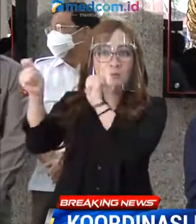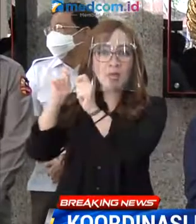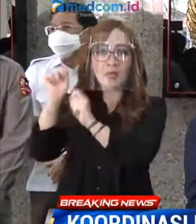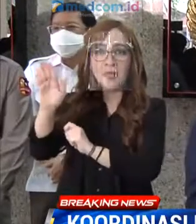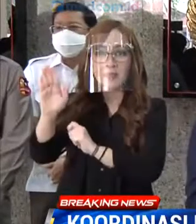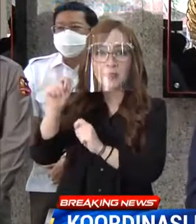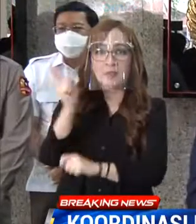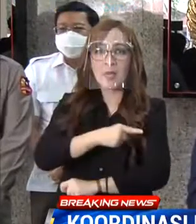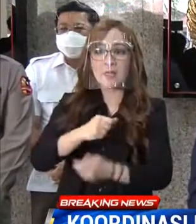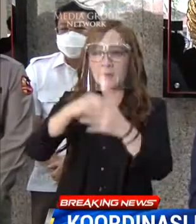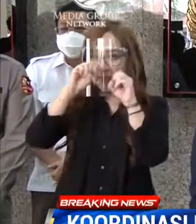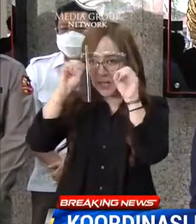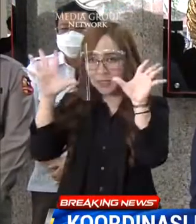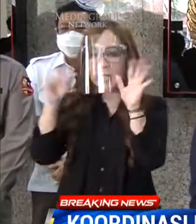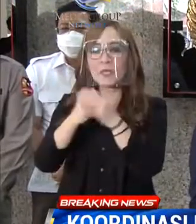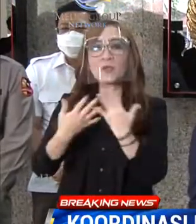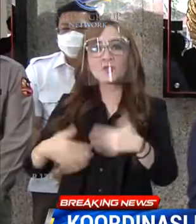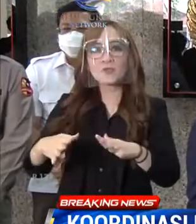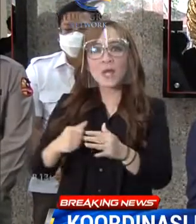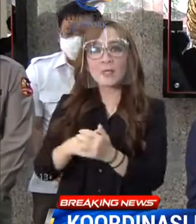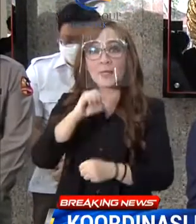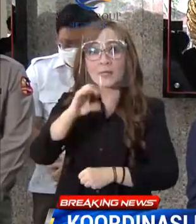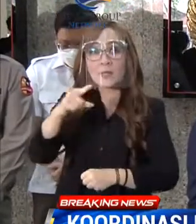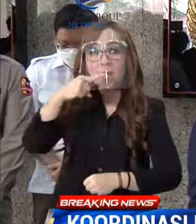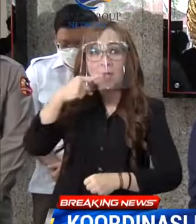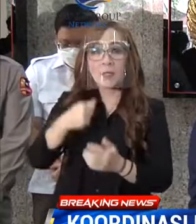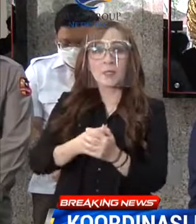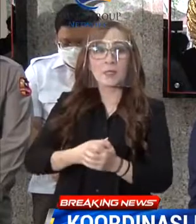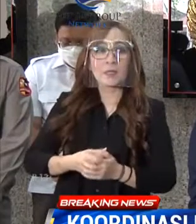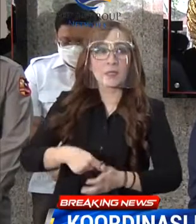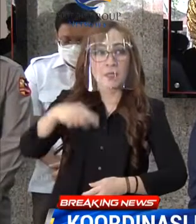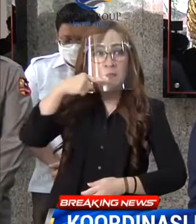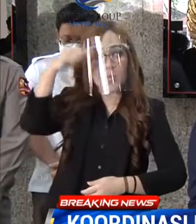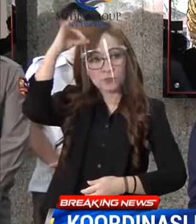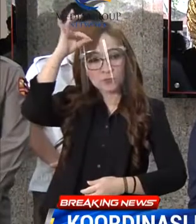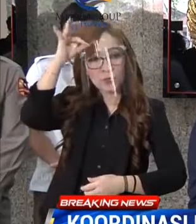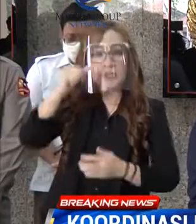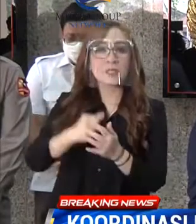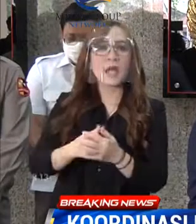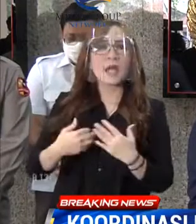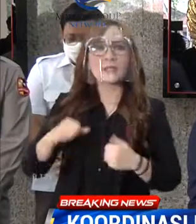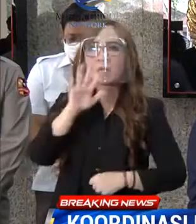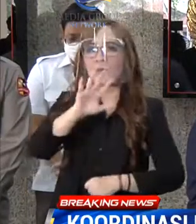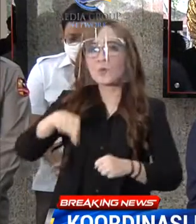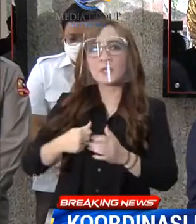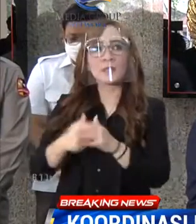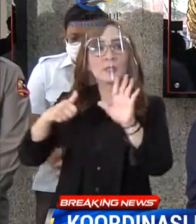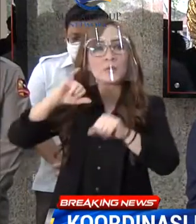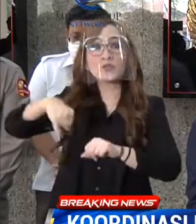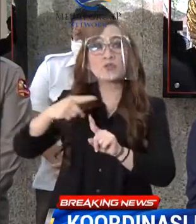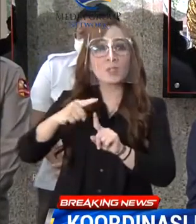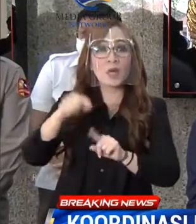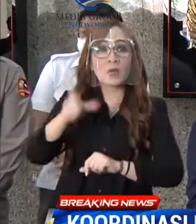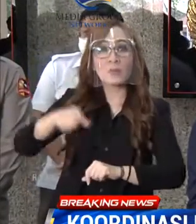dari penjelasan tadi yang disampaikan oleh Pak Kapolri akan ada 85 juta pemudik, di mana 61,8% ini